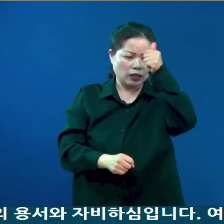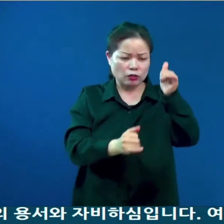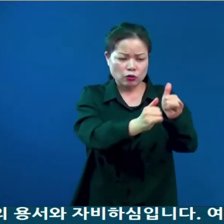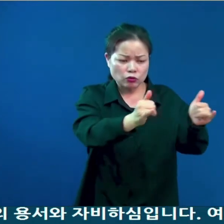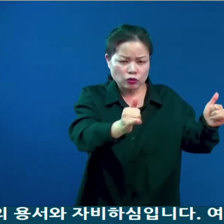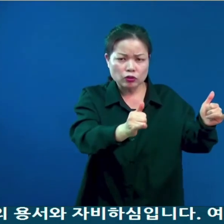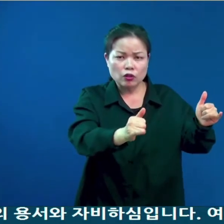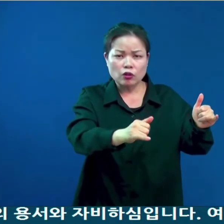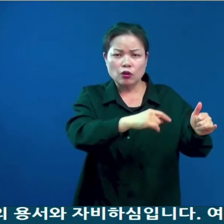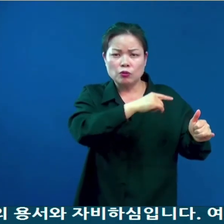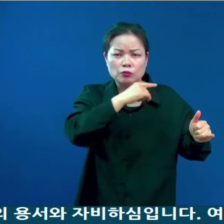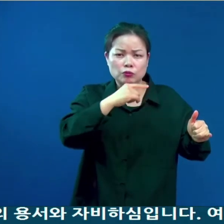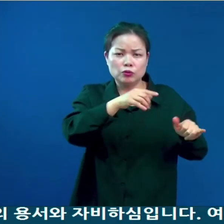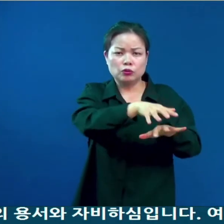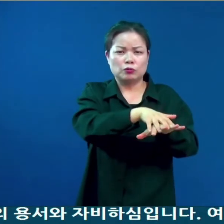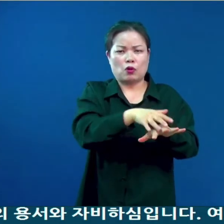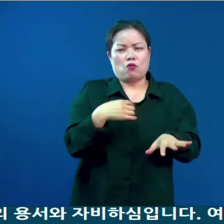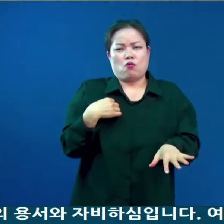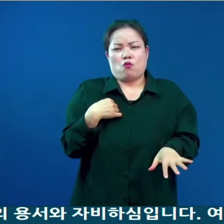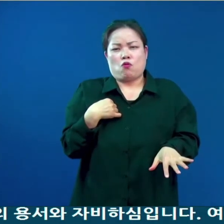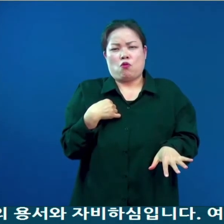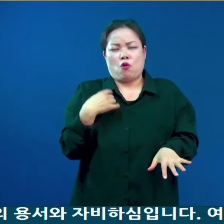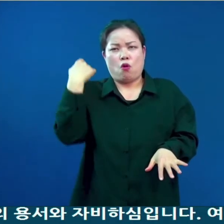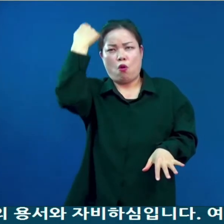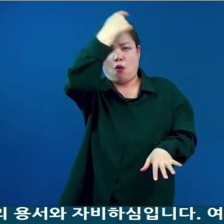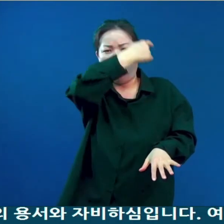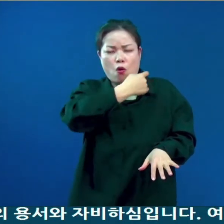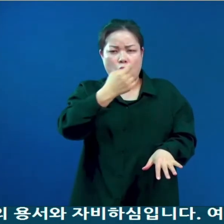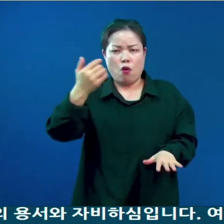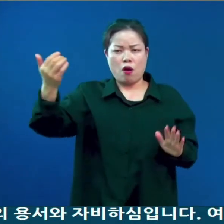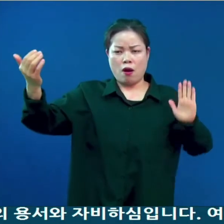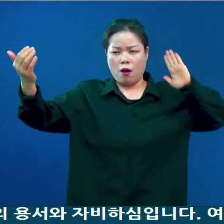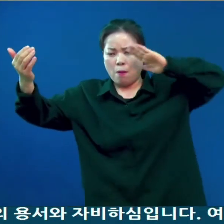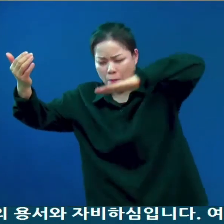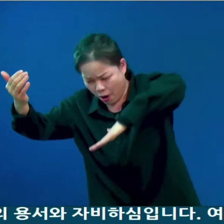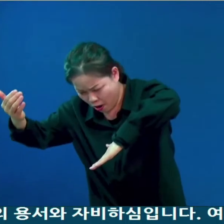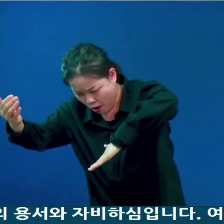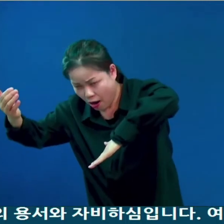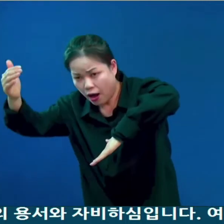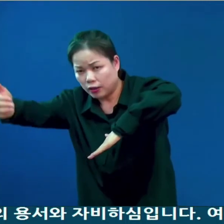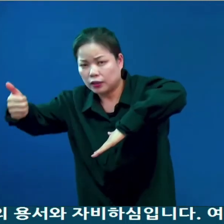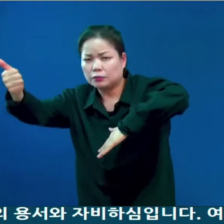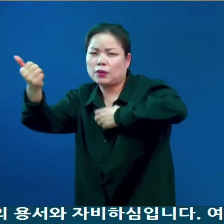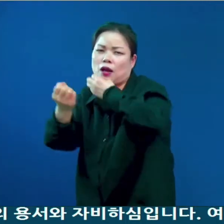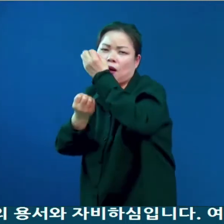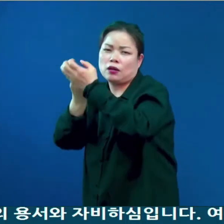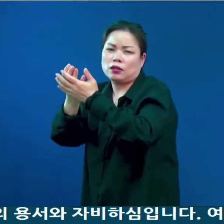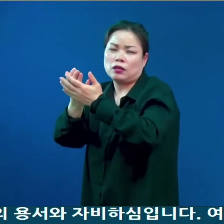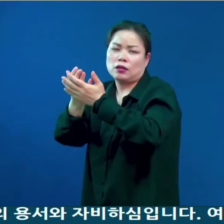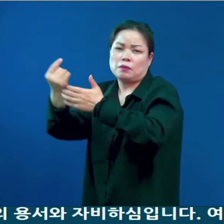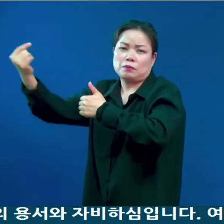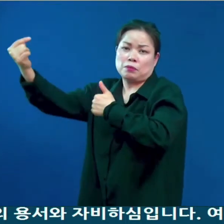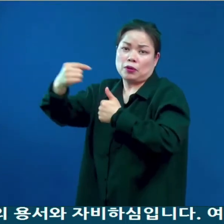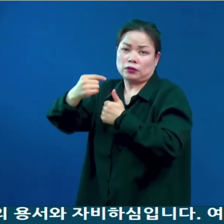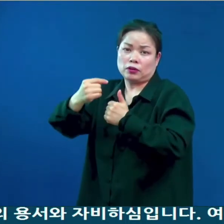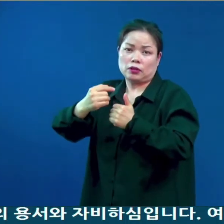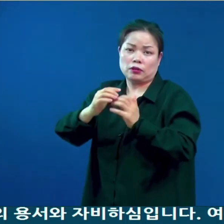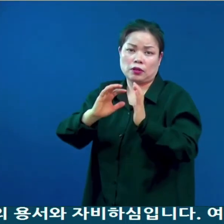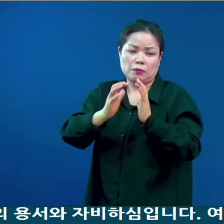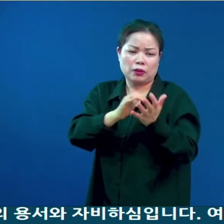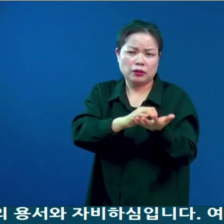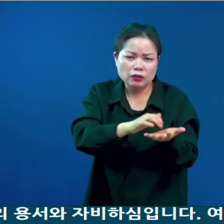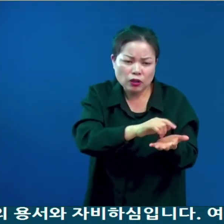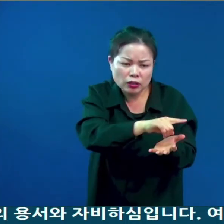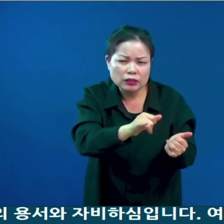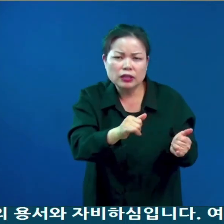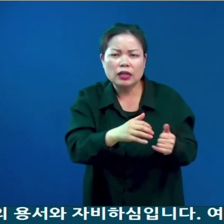더불어 굵은 베옷을 입고 얼굴을 땅에 대고 엎드려 하나님께 아뢰되 명령하여 백성을 계수하게